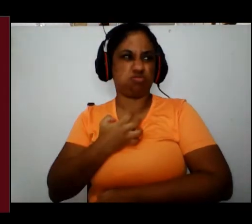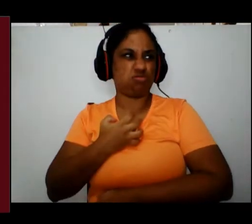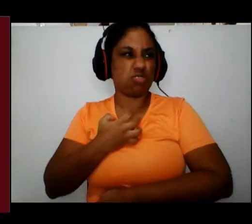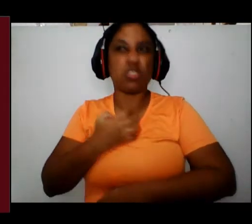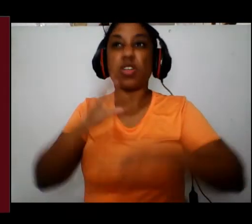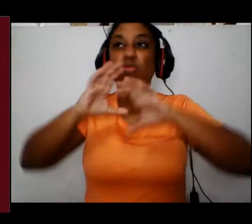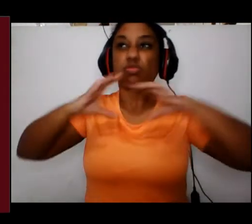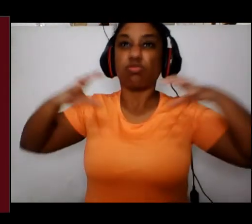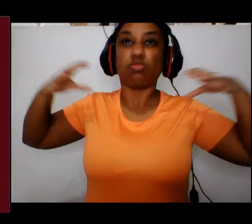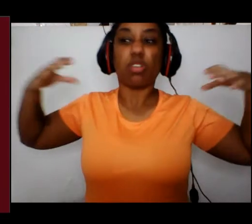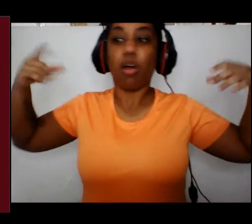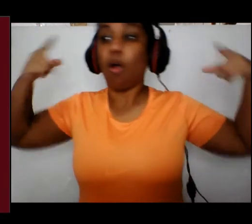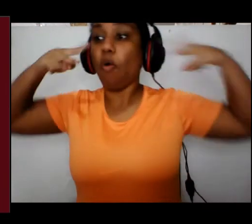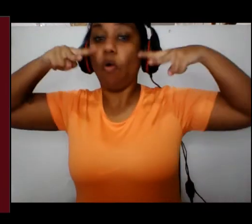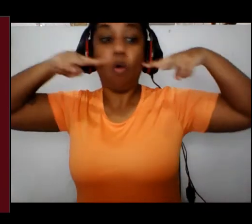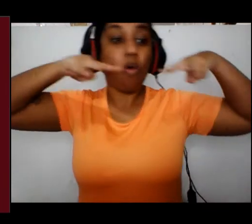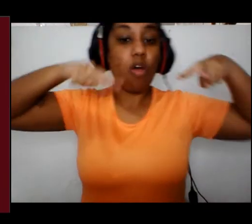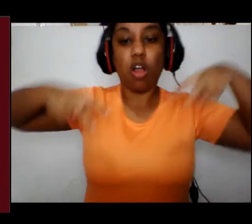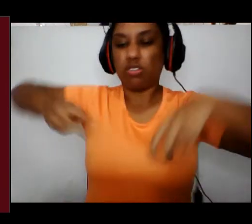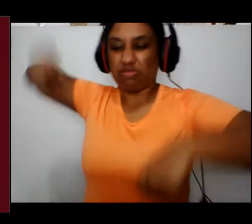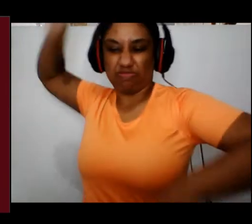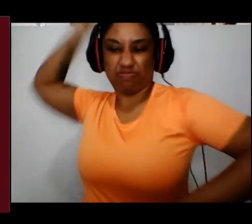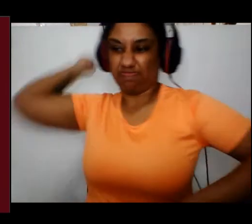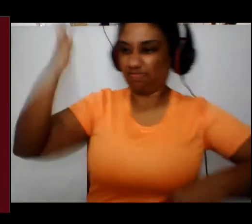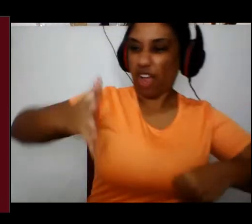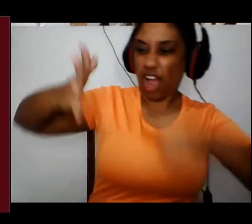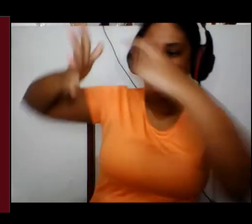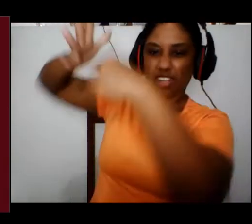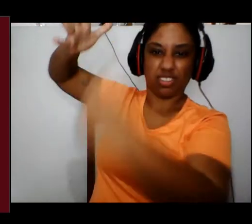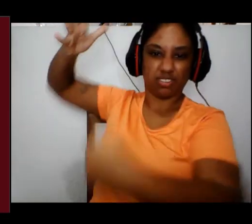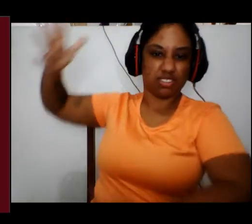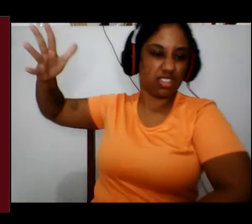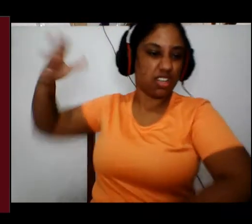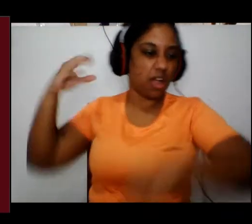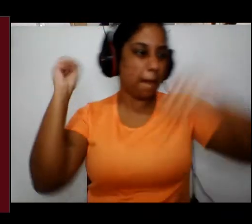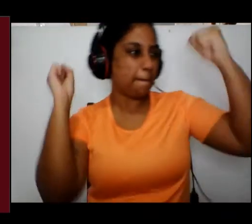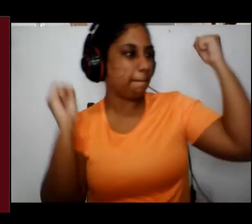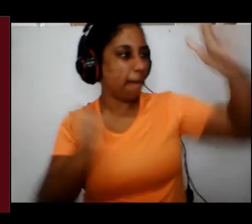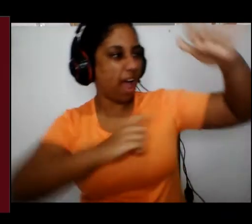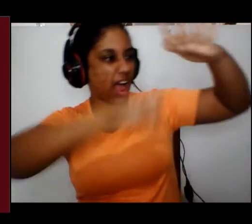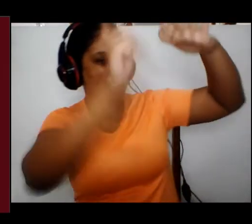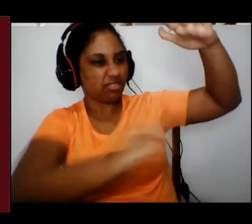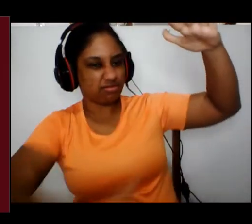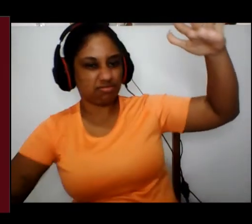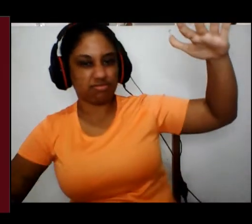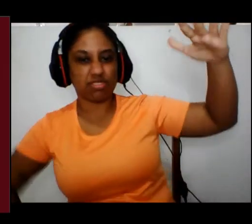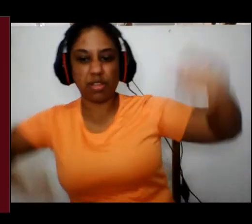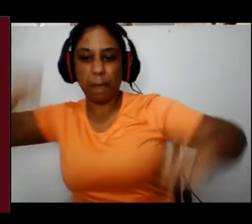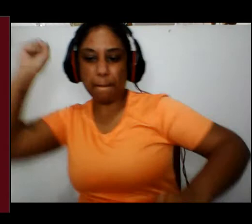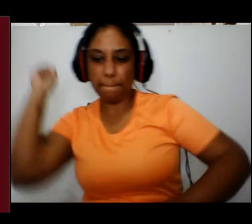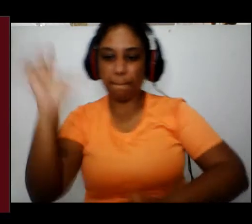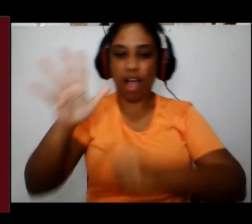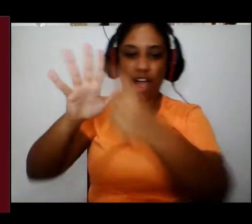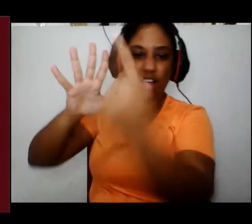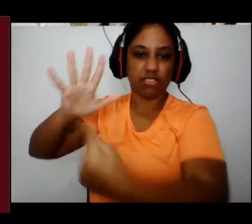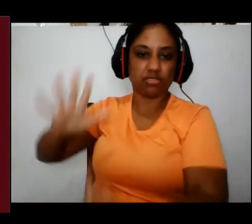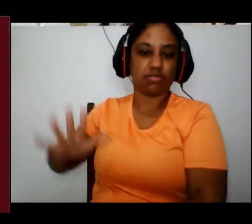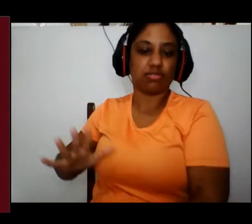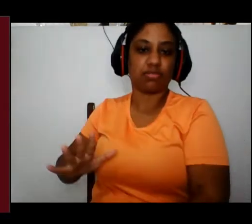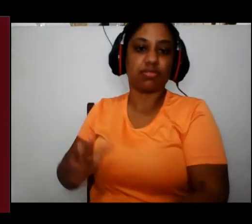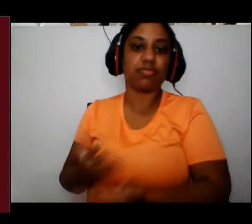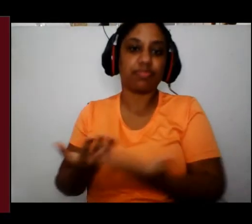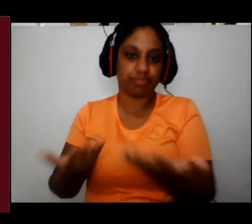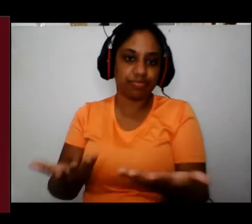deus da Grécia Antiga, estava muito bravo, estava agitado. Então tentavam explicar esse